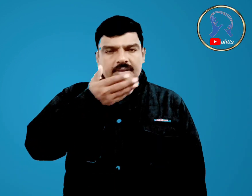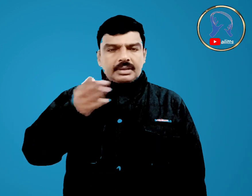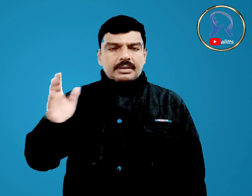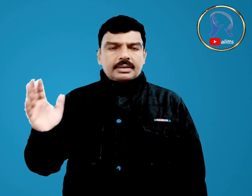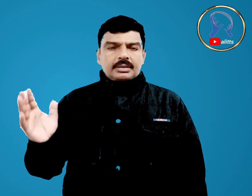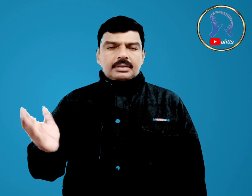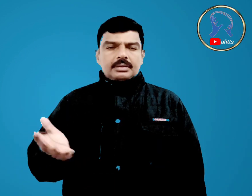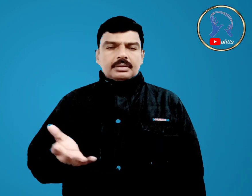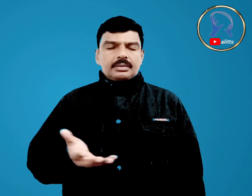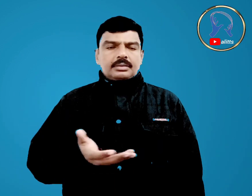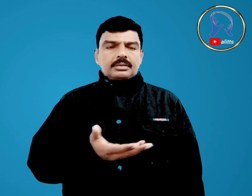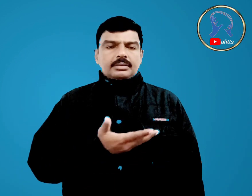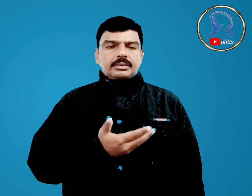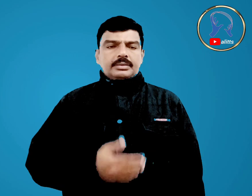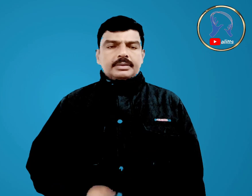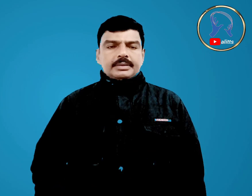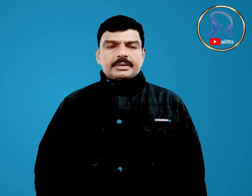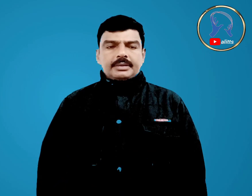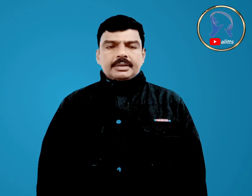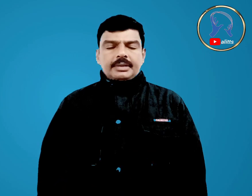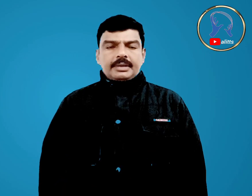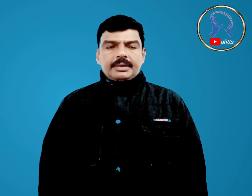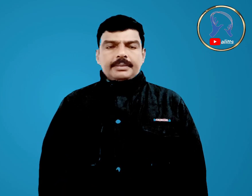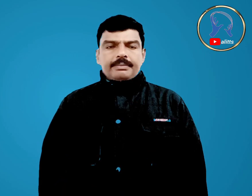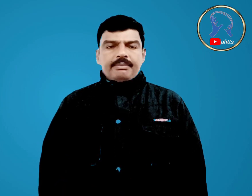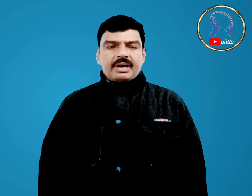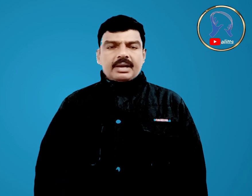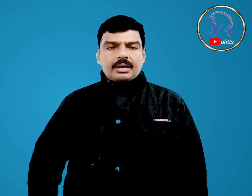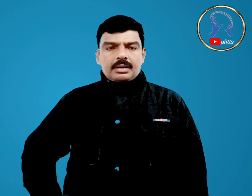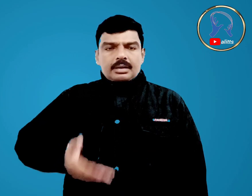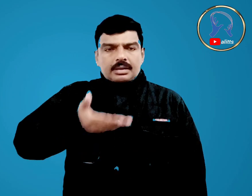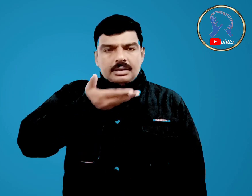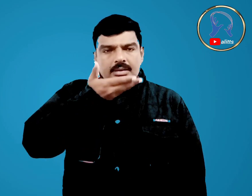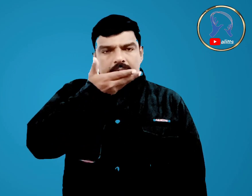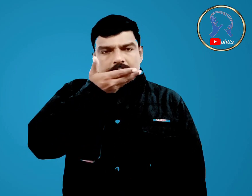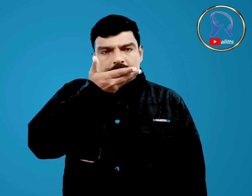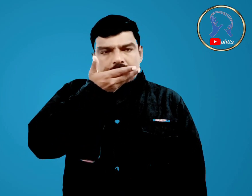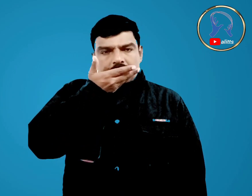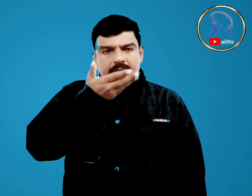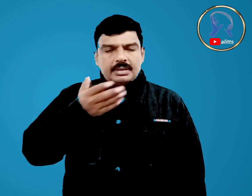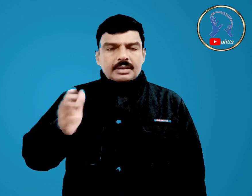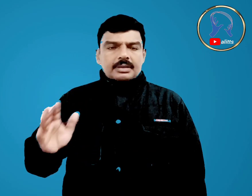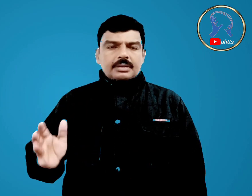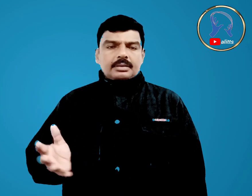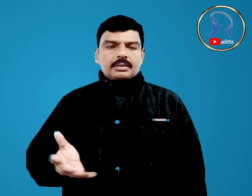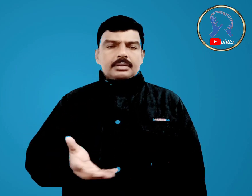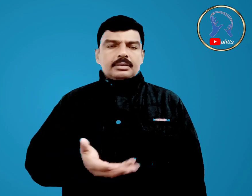पानी और माया पानी